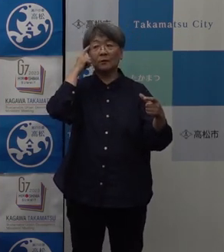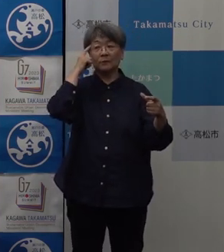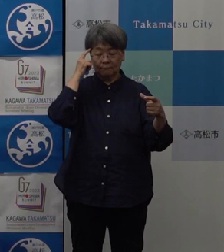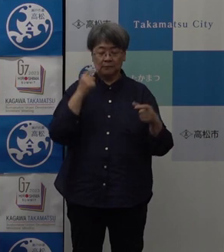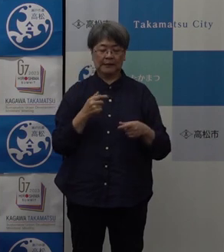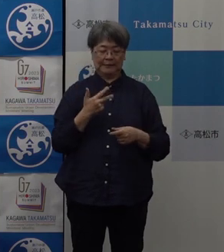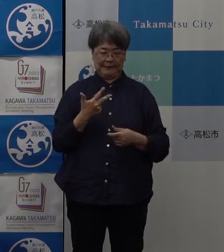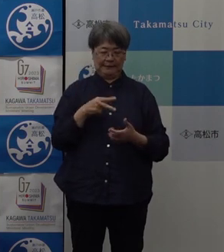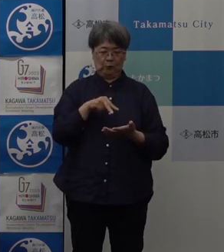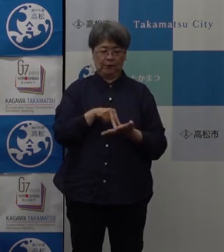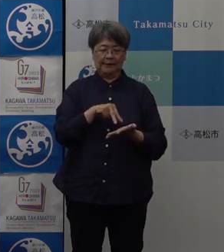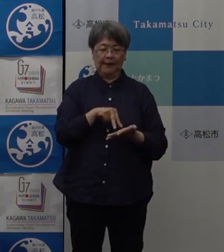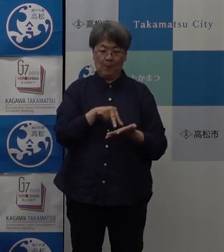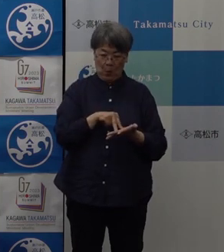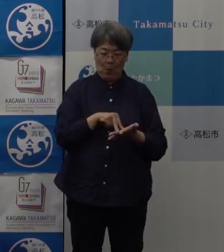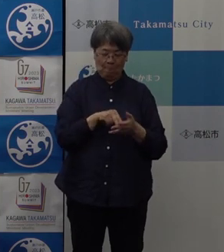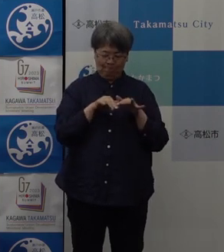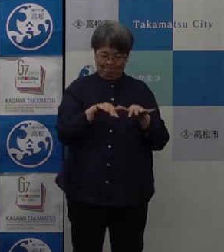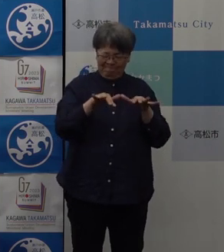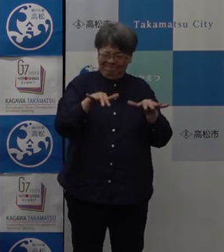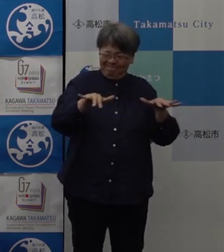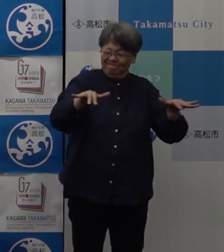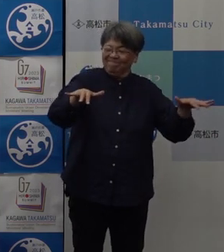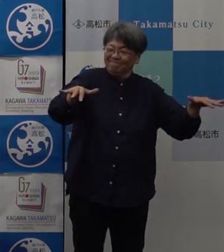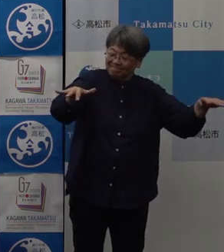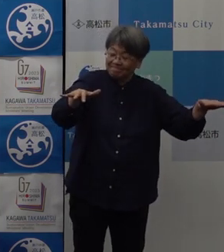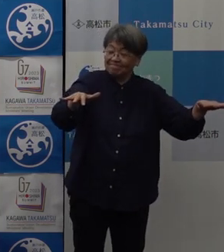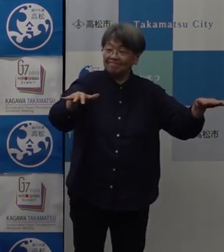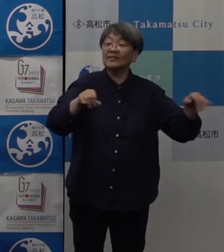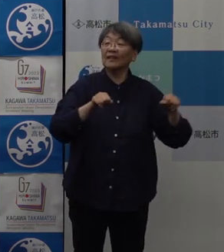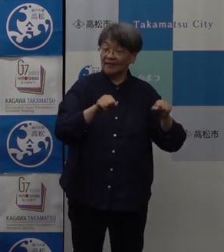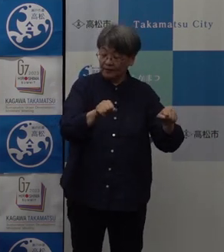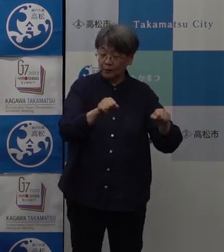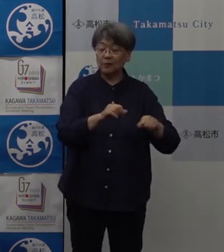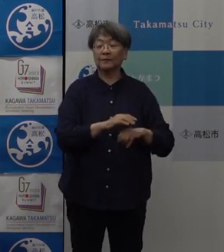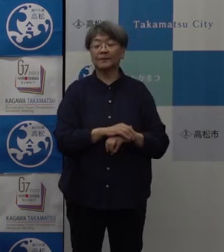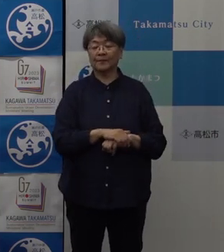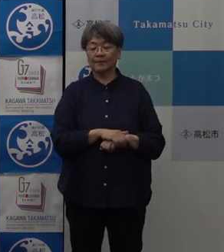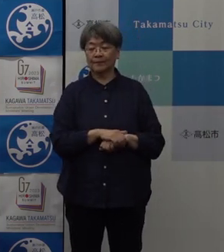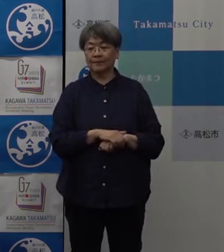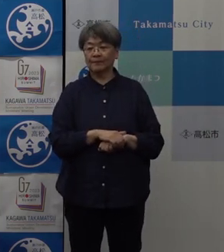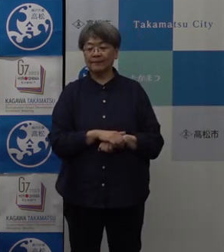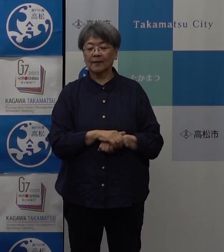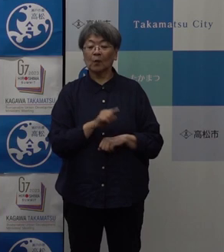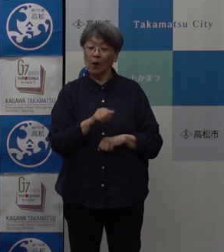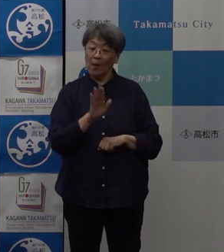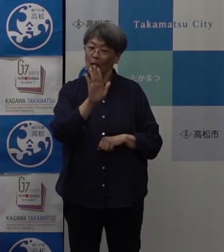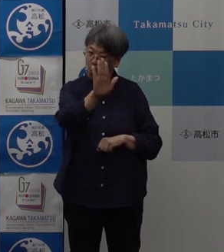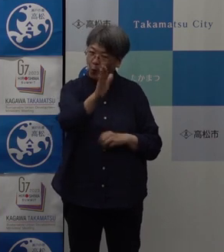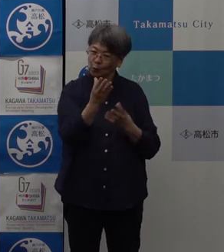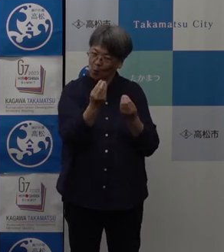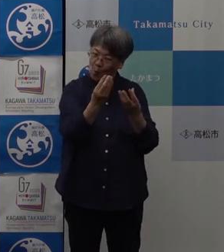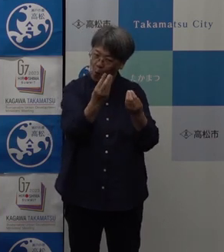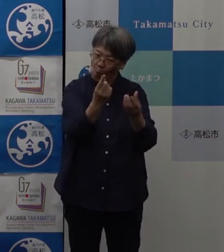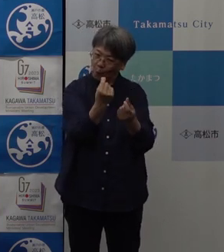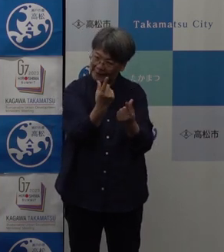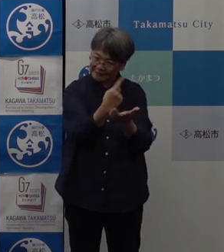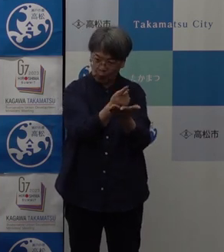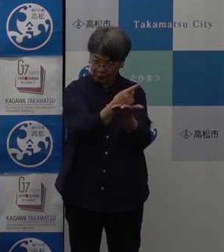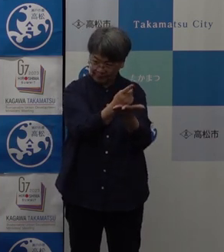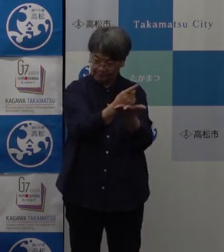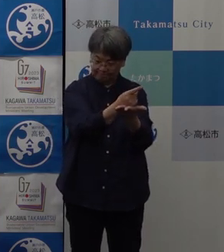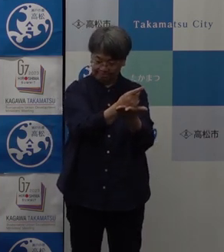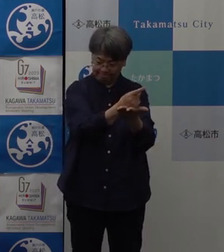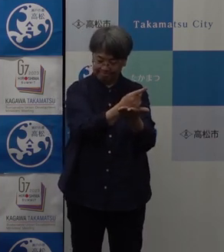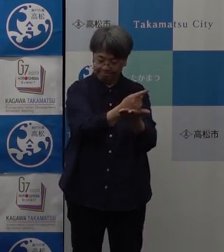としても鋭意国の指導等に従って進めてきたところでございます。これは今後とも変わらないということでございます。で、